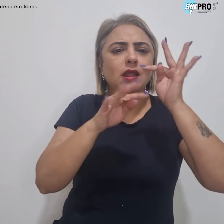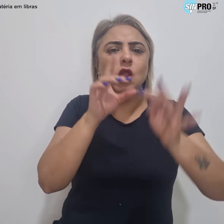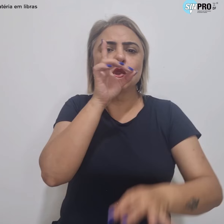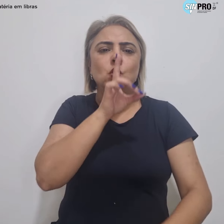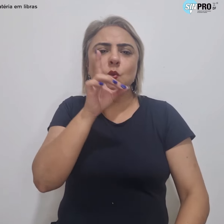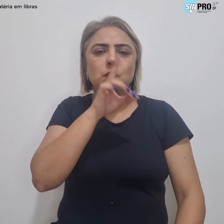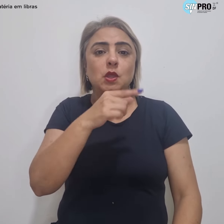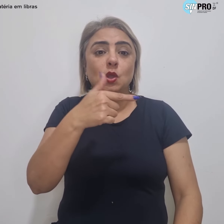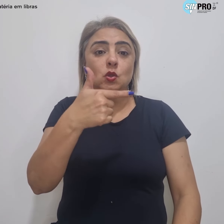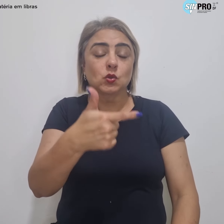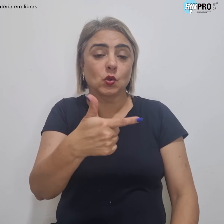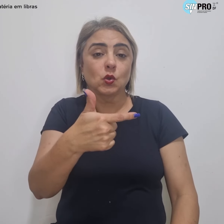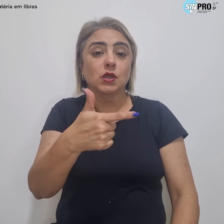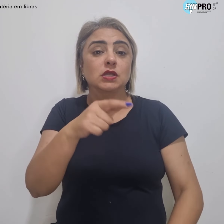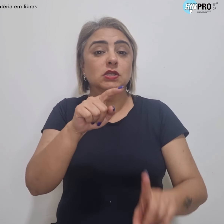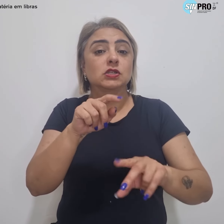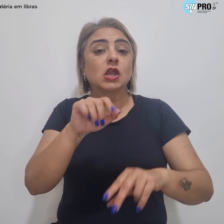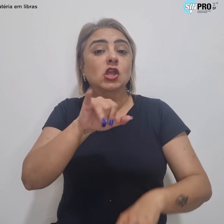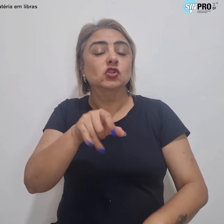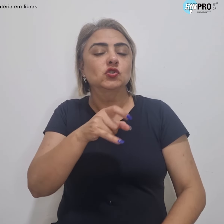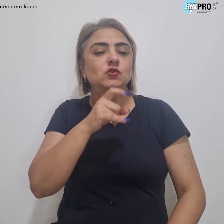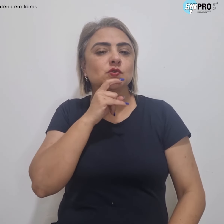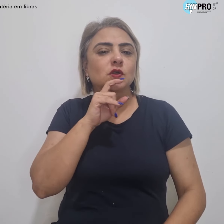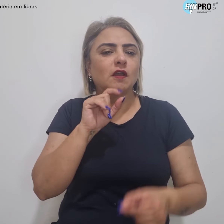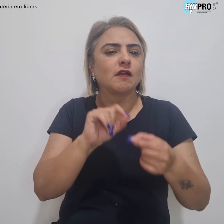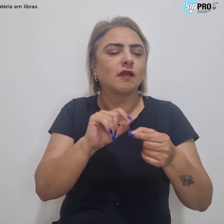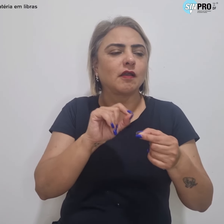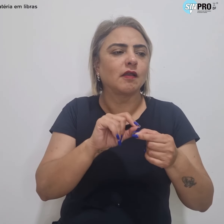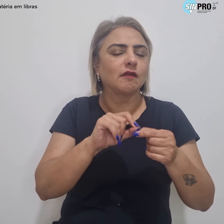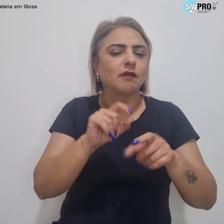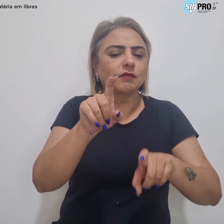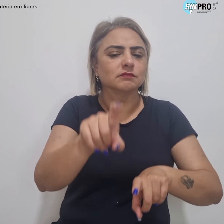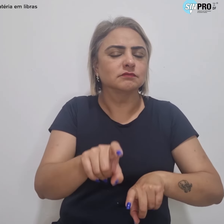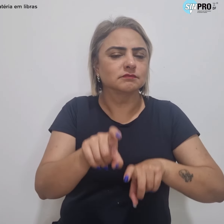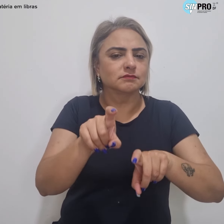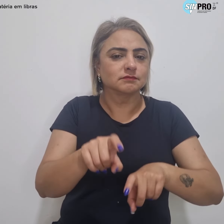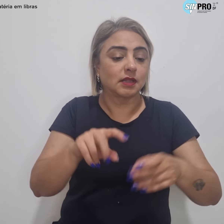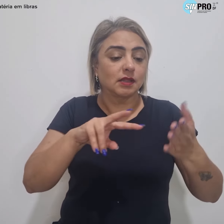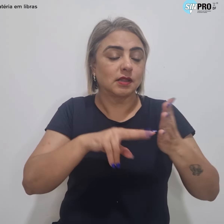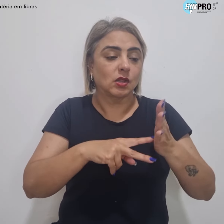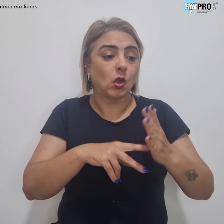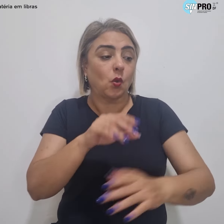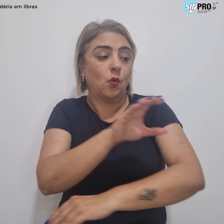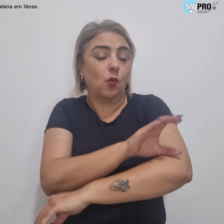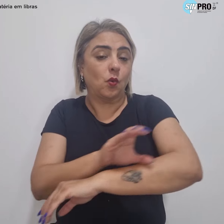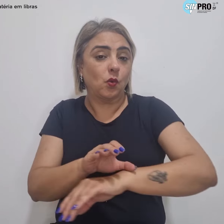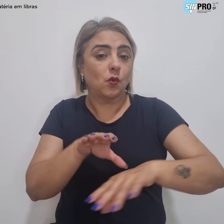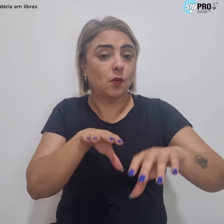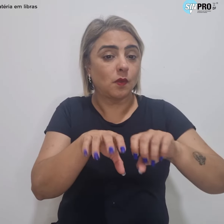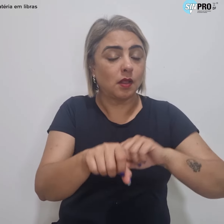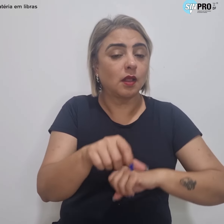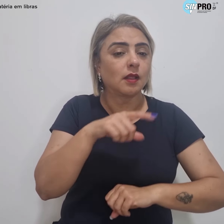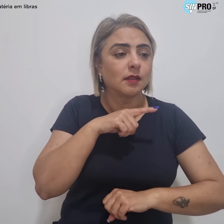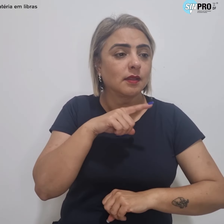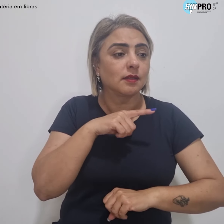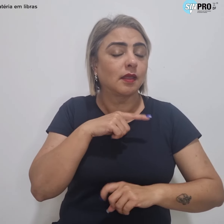2 do 7. Realizado na Chácara do Simpro, o curso de formação teve como objetivo